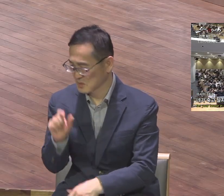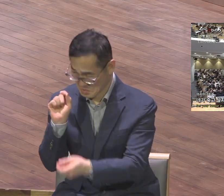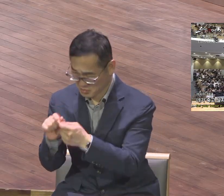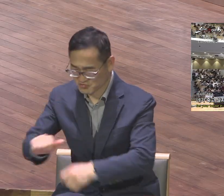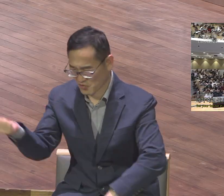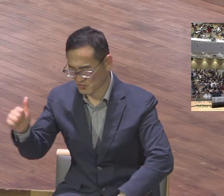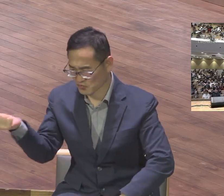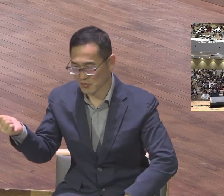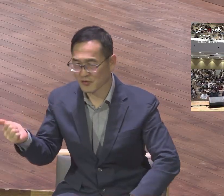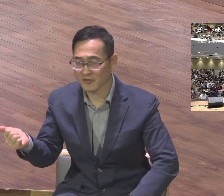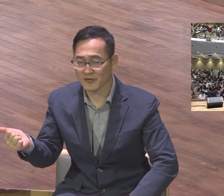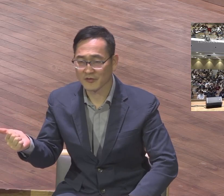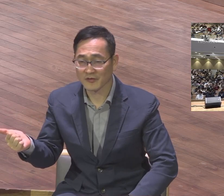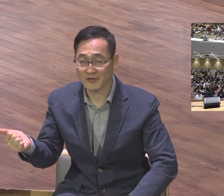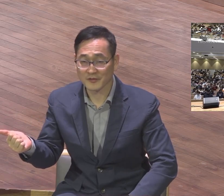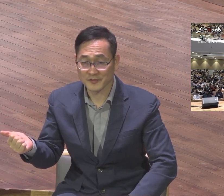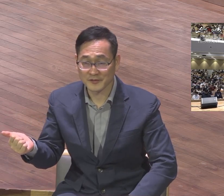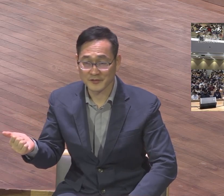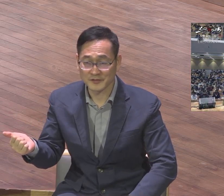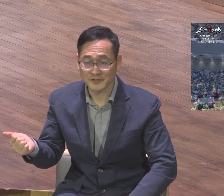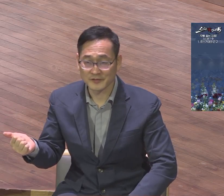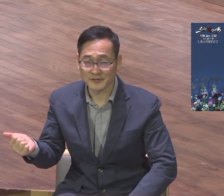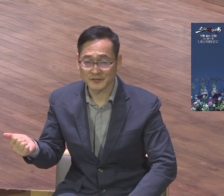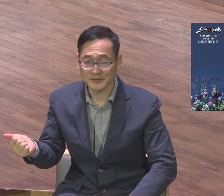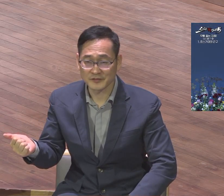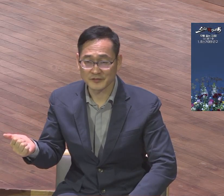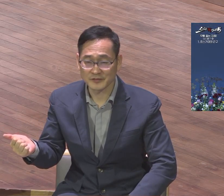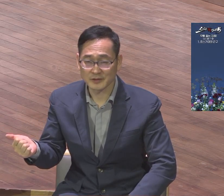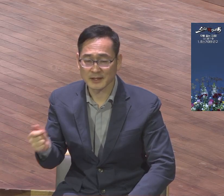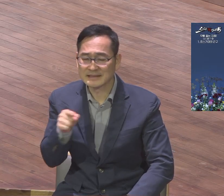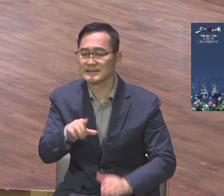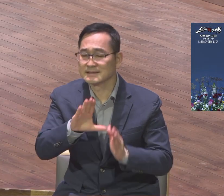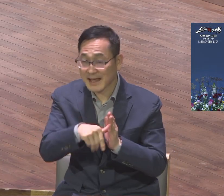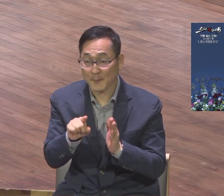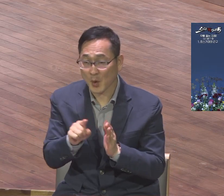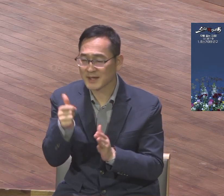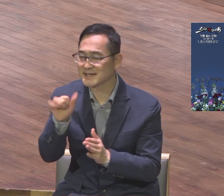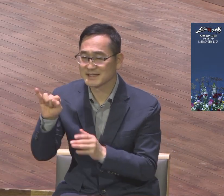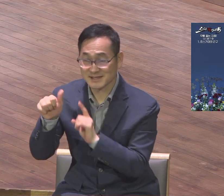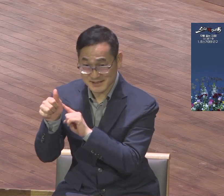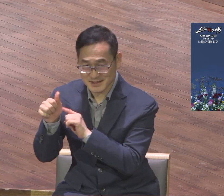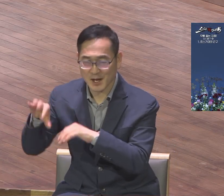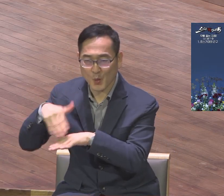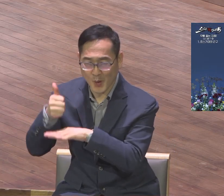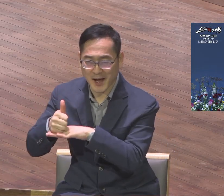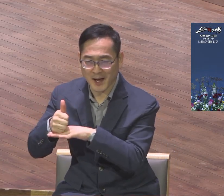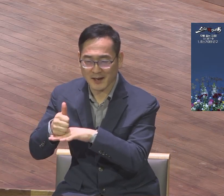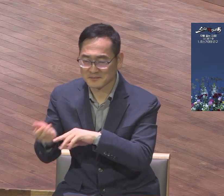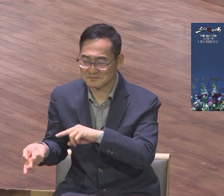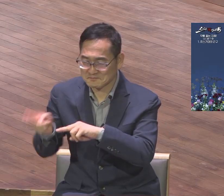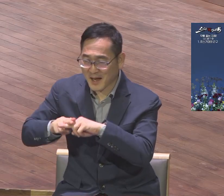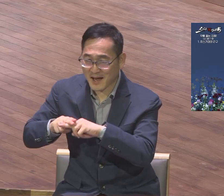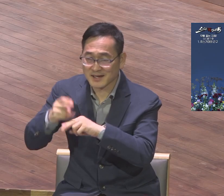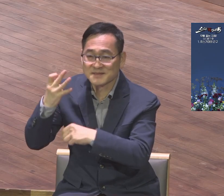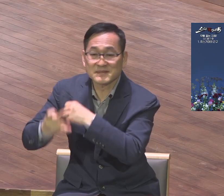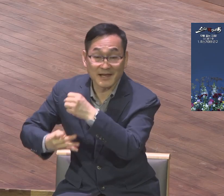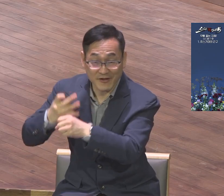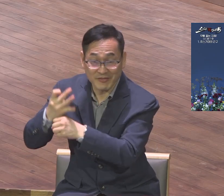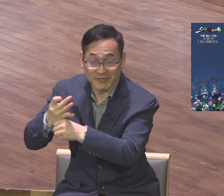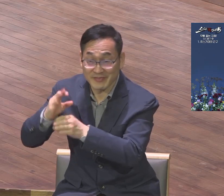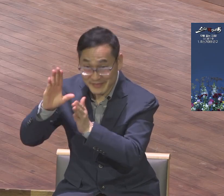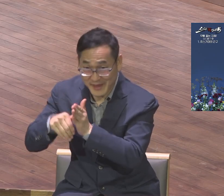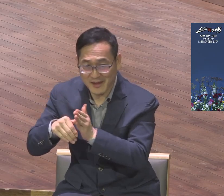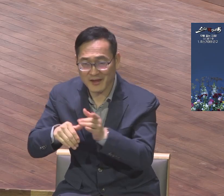하니. 자, 본문에 나오는 그때에 이란 말은 히스기야 왕이 왕된 지 14년째입니다.